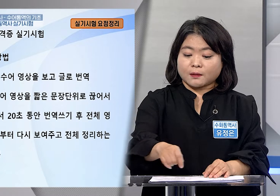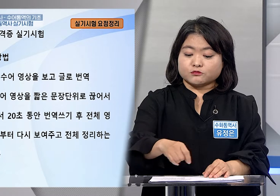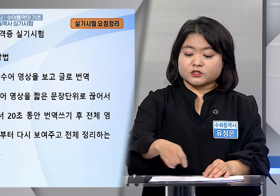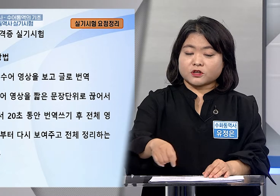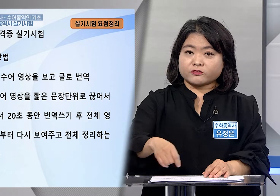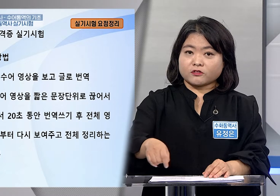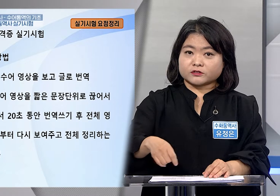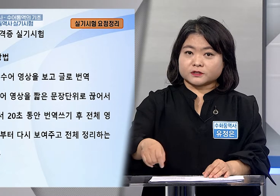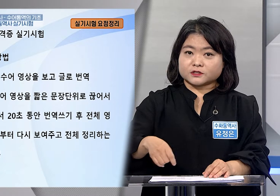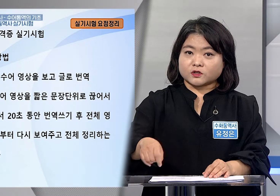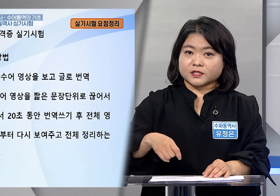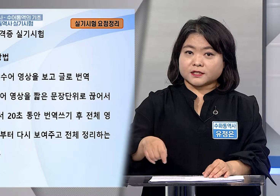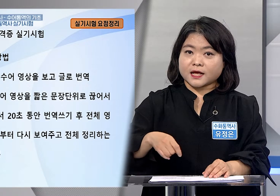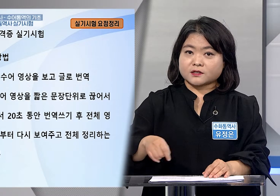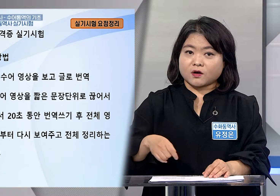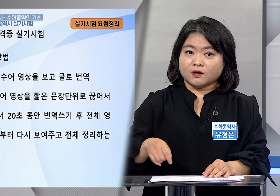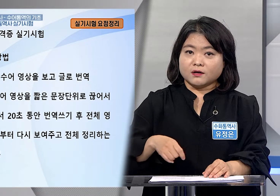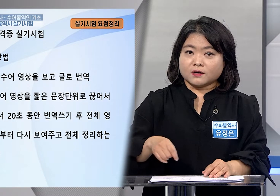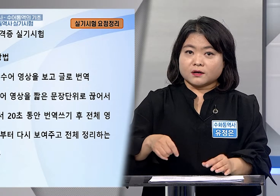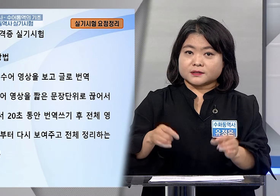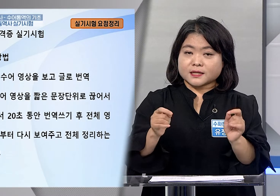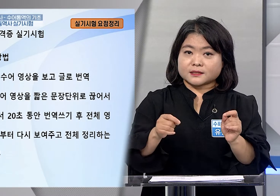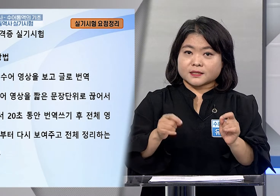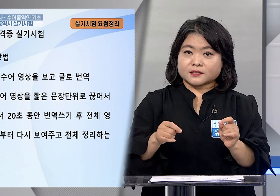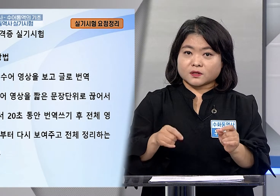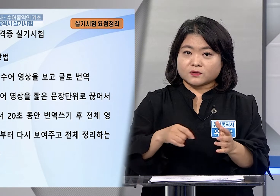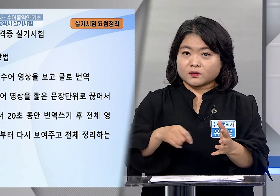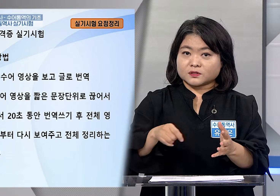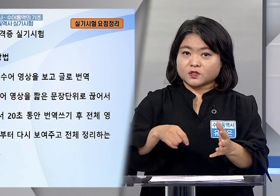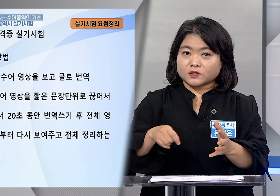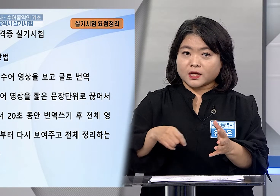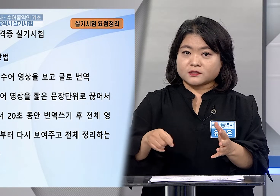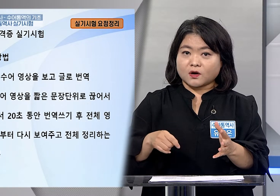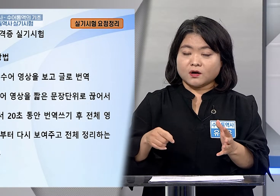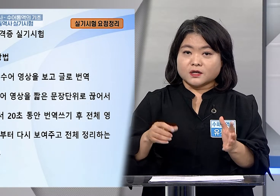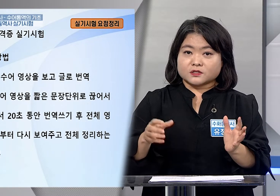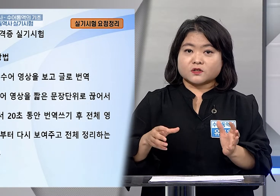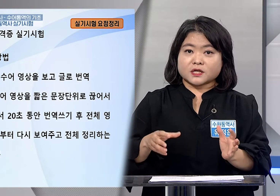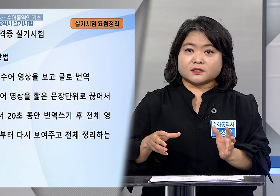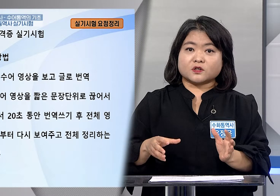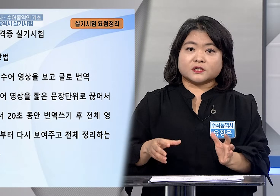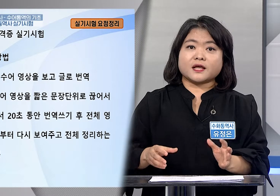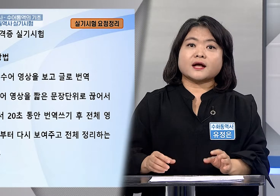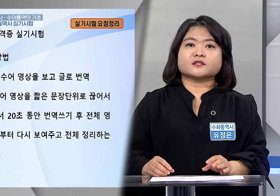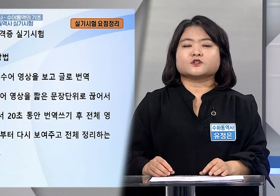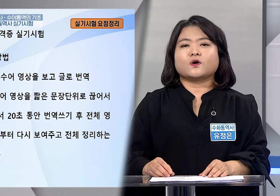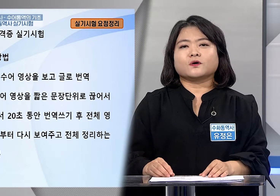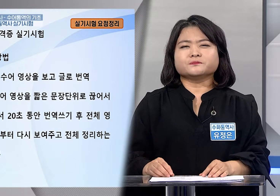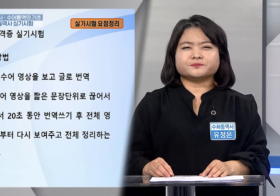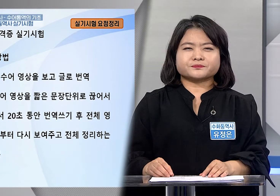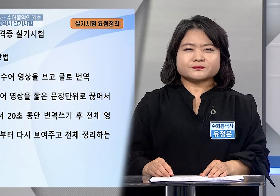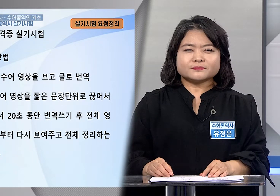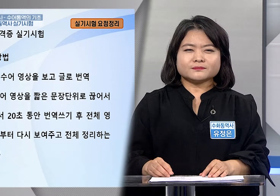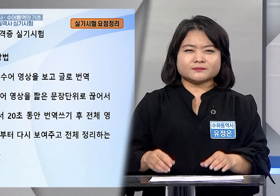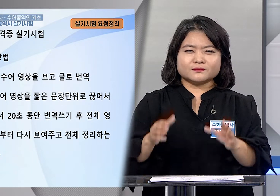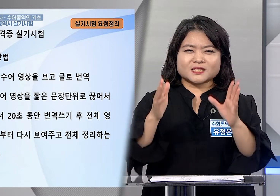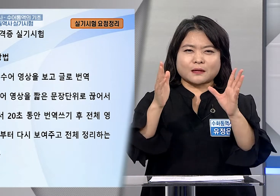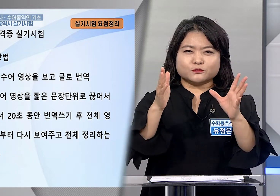단문을 썼던 것들을 정리를 해서 짧게 썼던 거를 정리해서 전체를 정리를 해야겠죠. 장문을